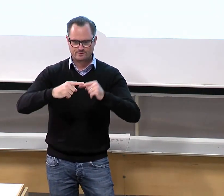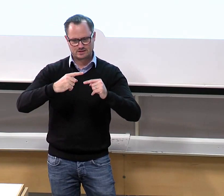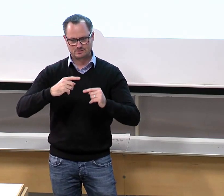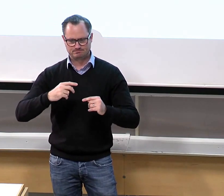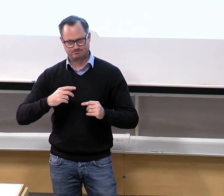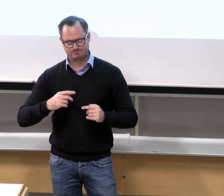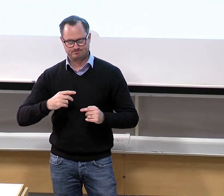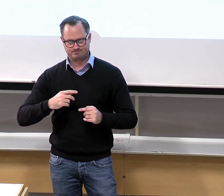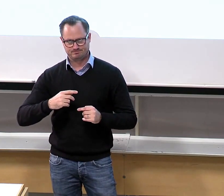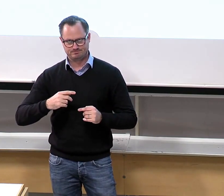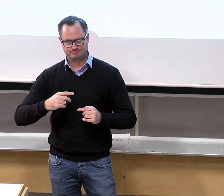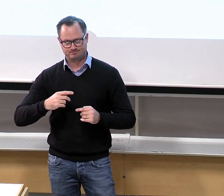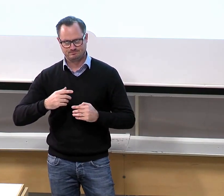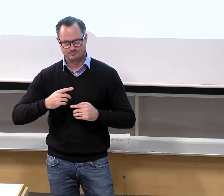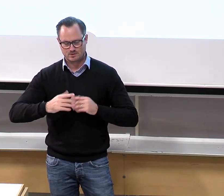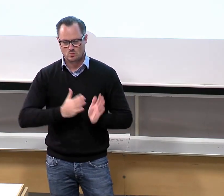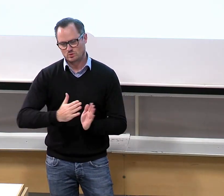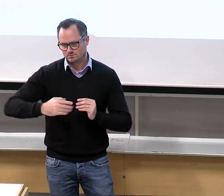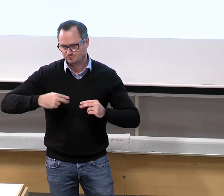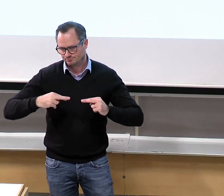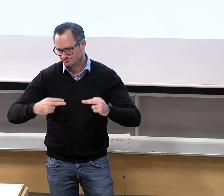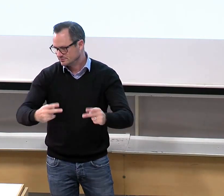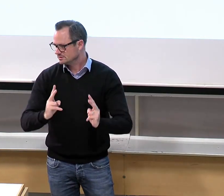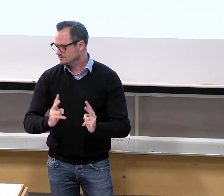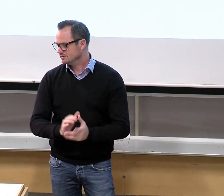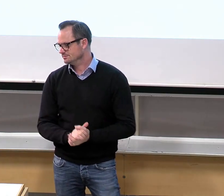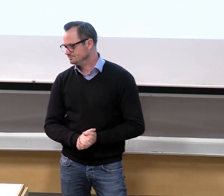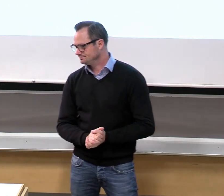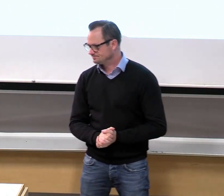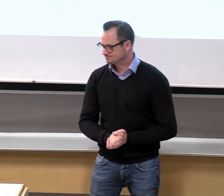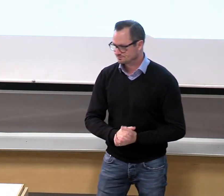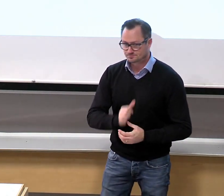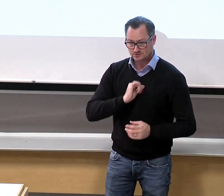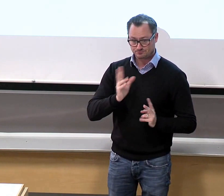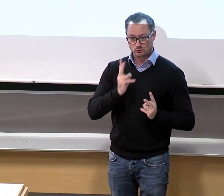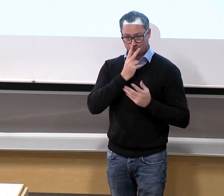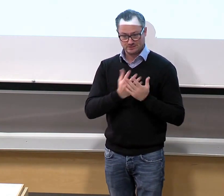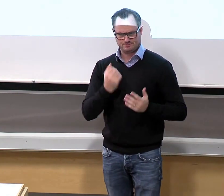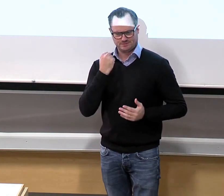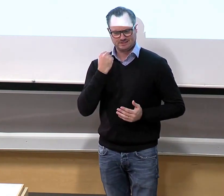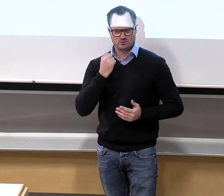hörande lär sig svenska som andra språk. Följer samma strukturer, samma nivåer.